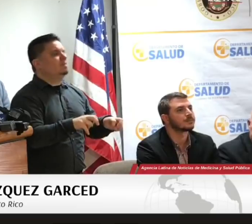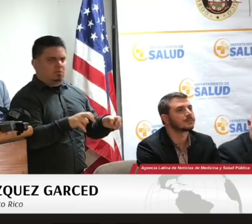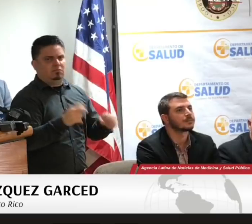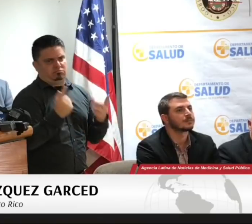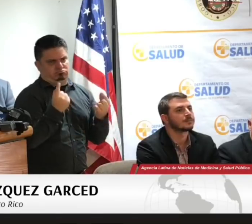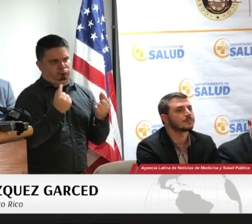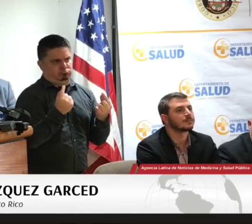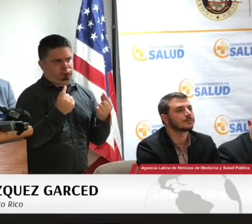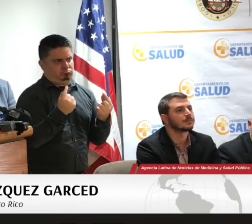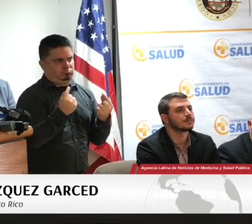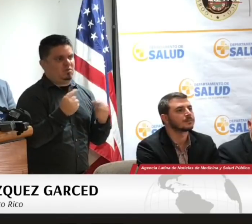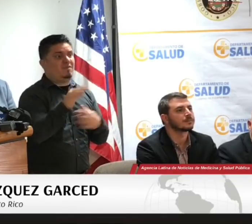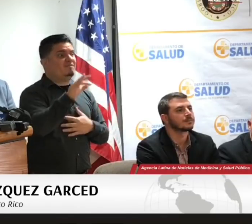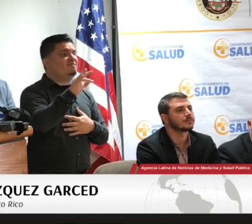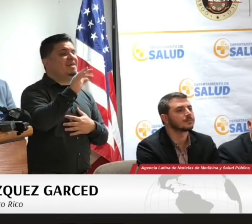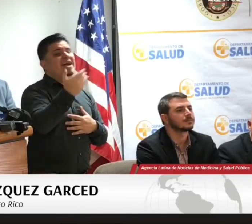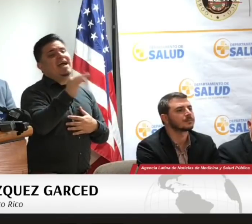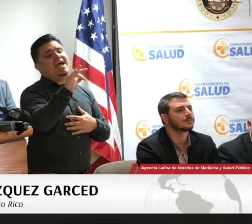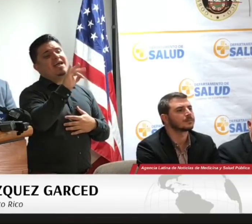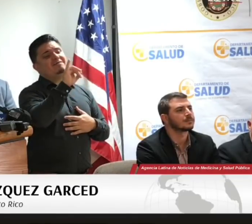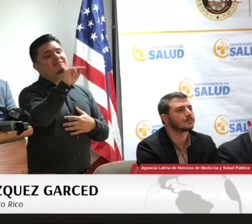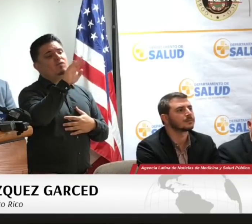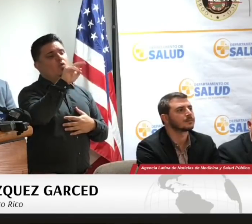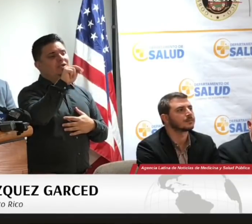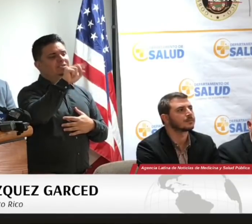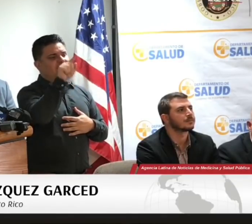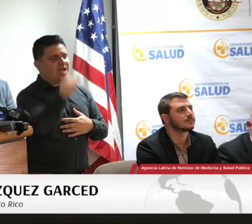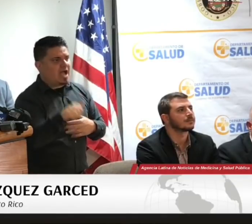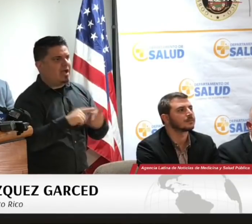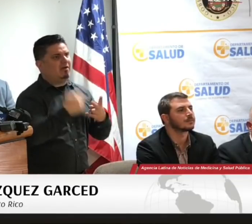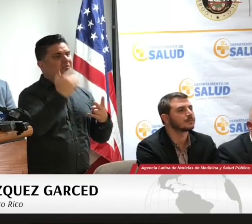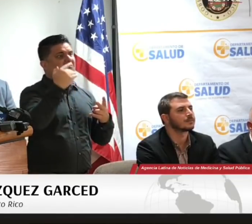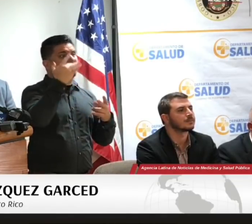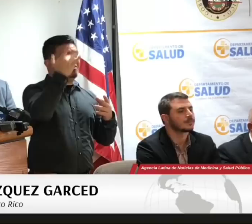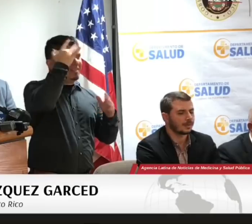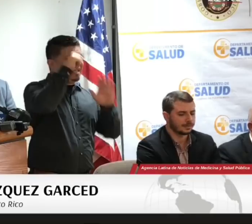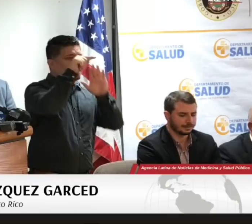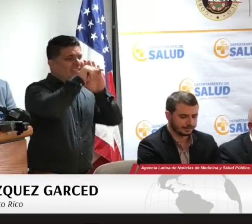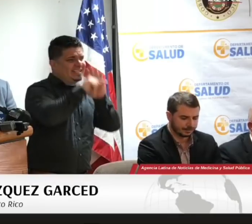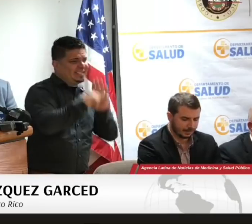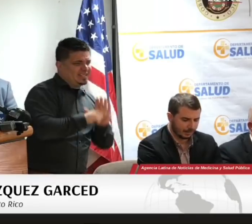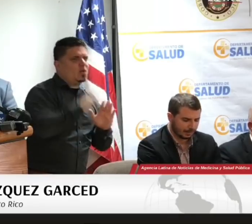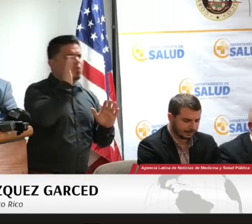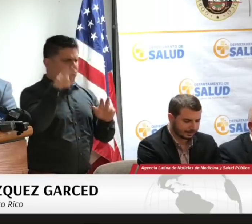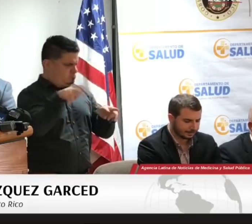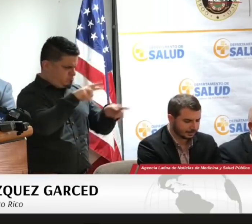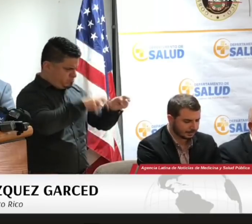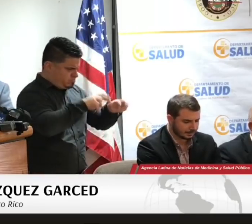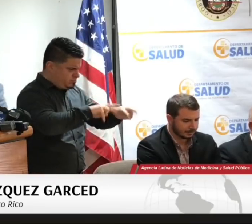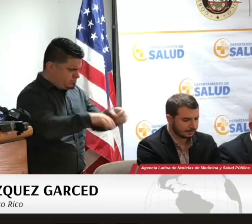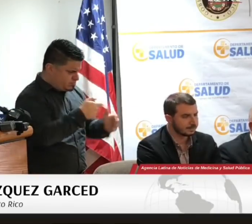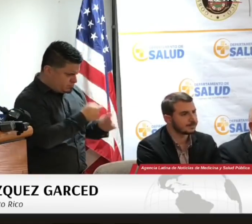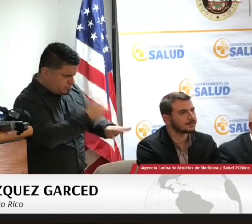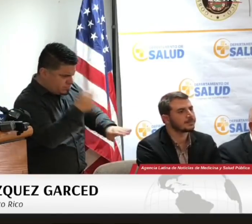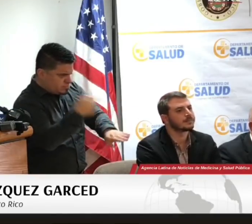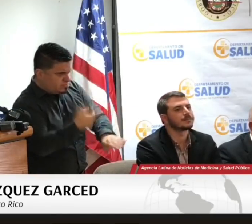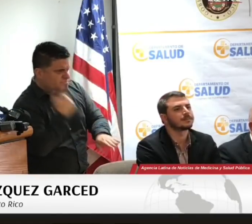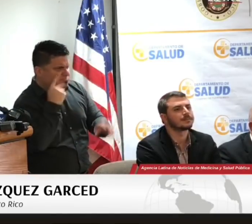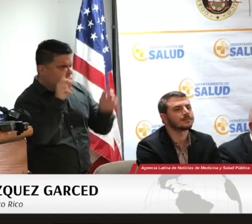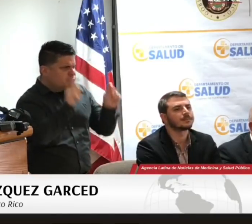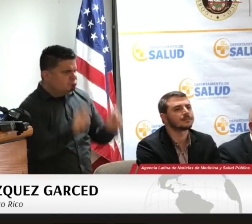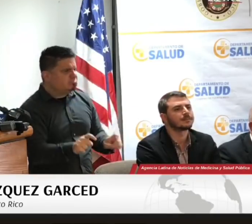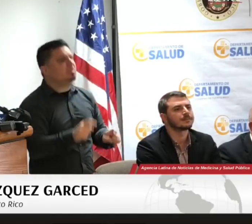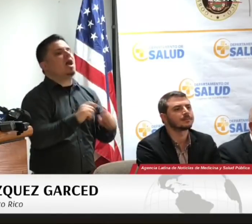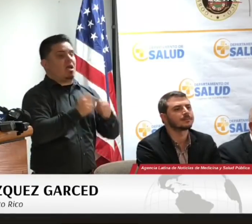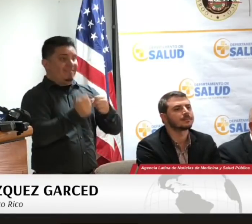esas enfermedades obviamente dan negativo, se le va a hacer la prueba para COVID-19. Lo más importante son los síntomas. De